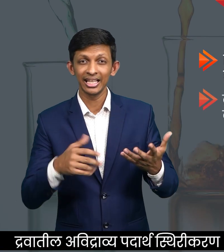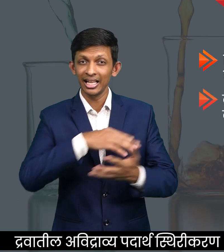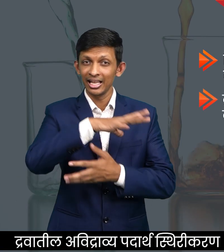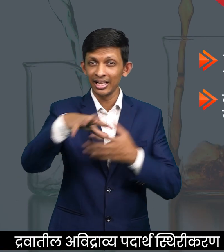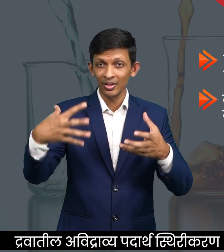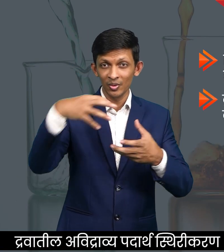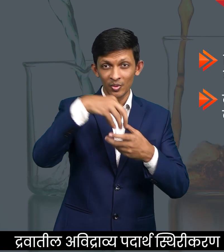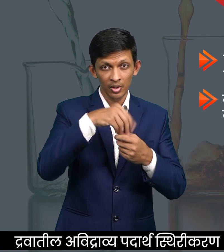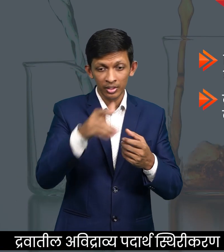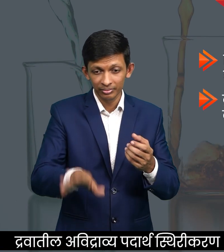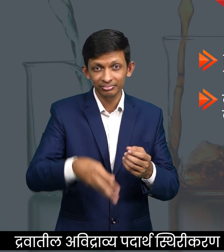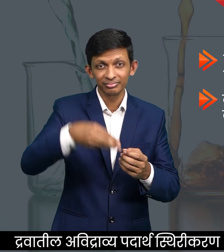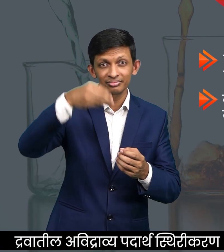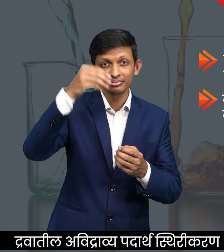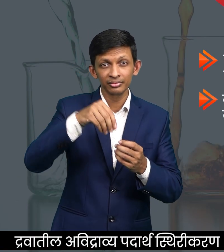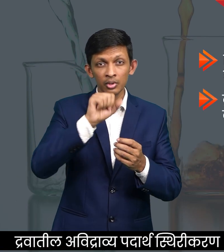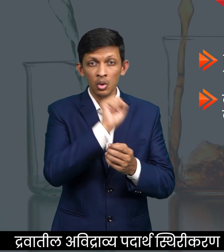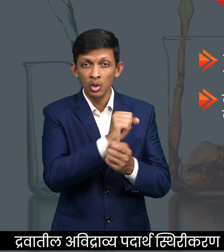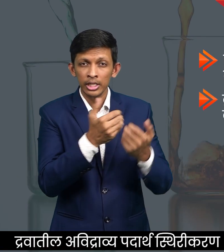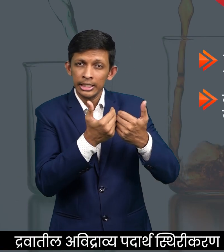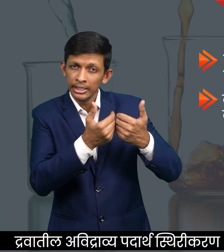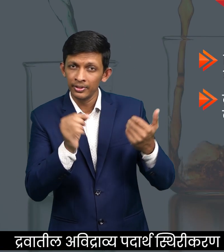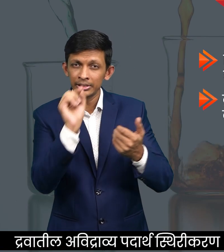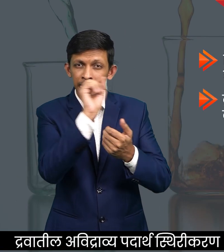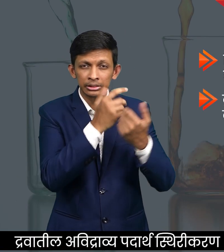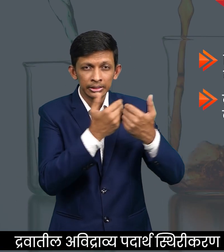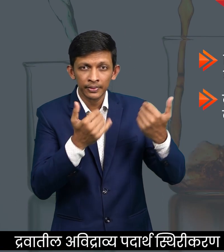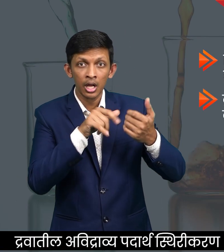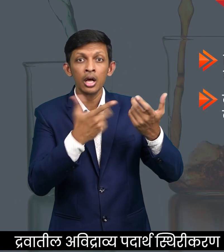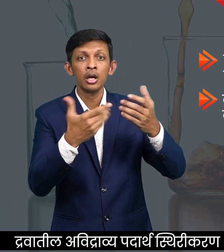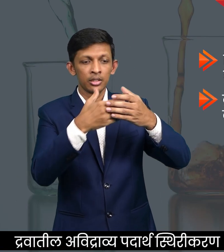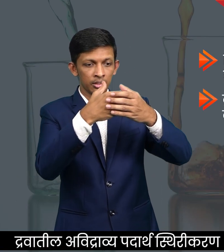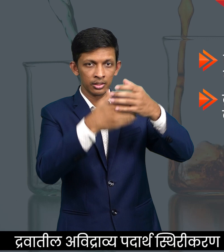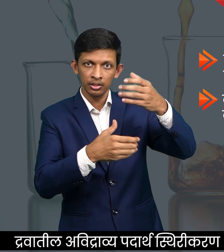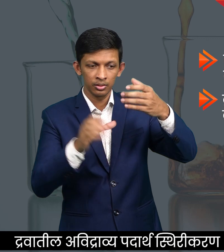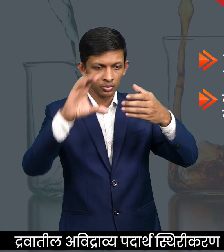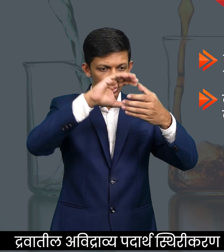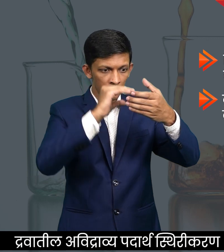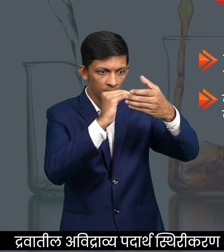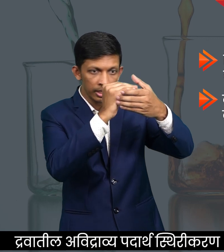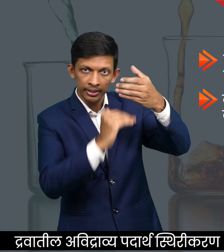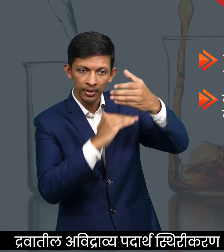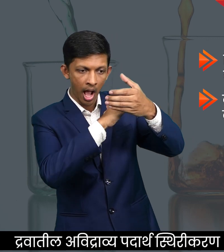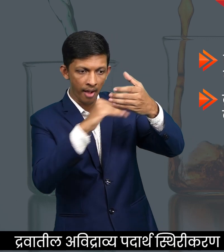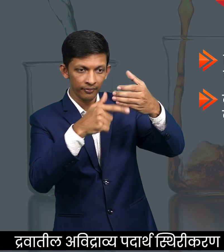द्रवातील अविद्राव्य पदार्थ स्थिरीकरण आणि निचरा करून वेगळे केले जाऊ शकते.